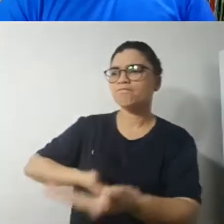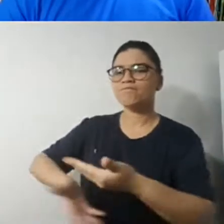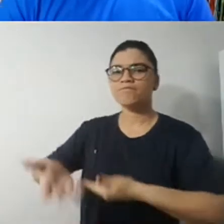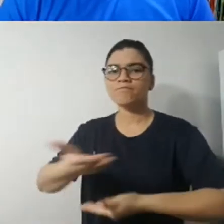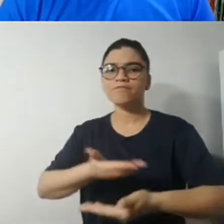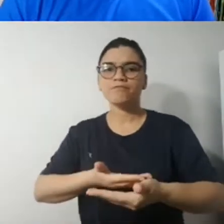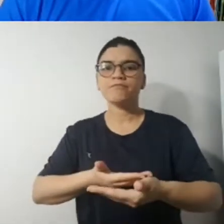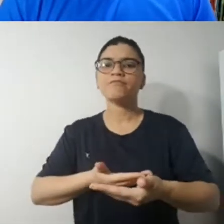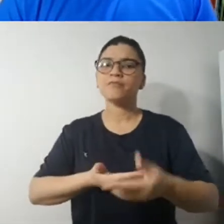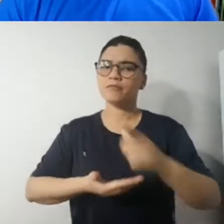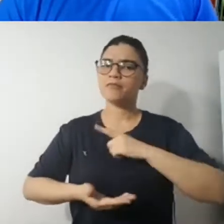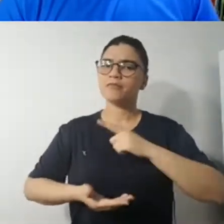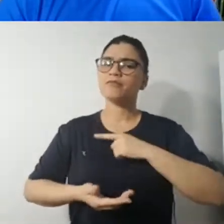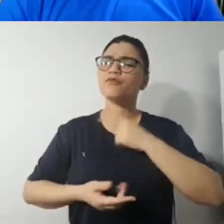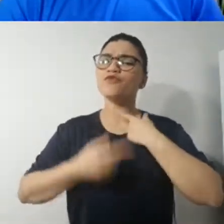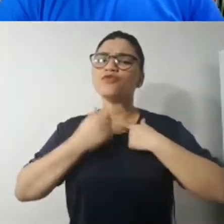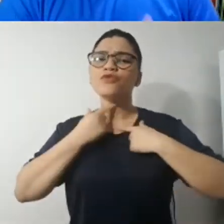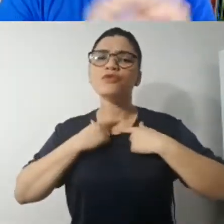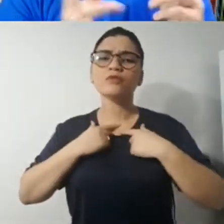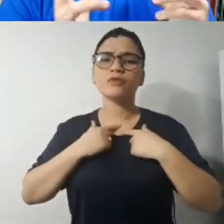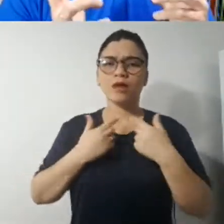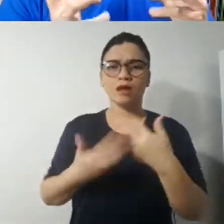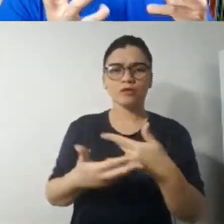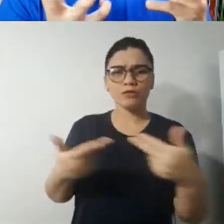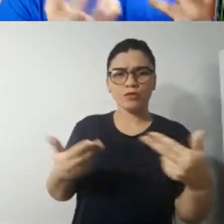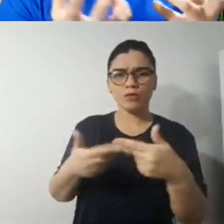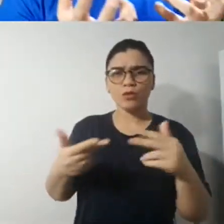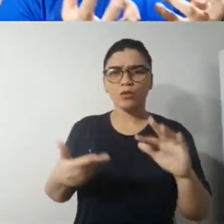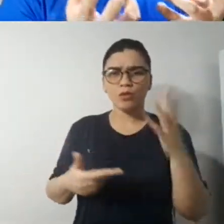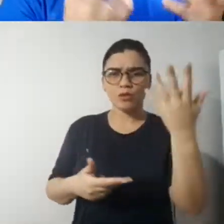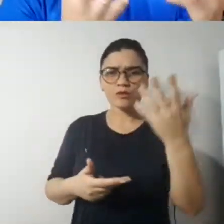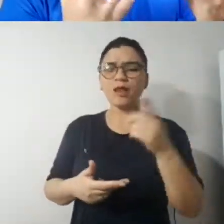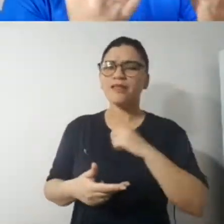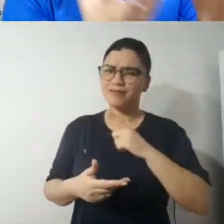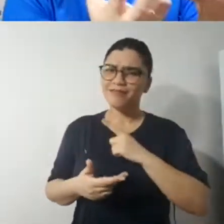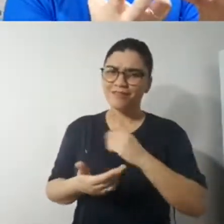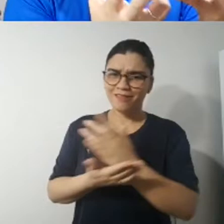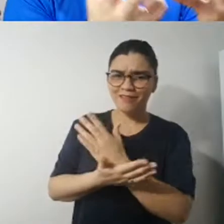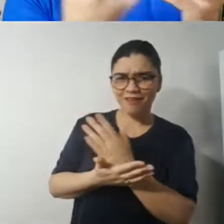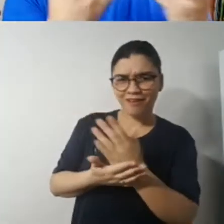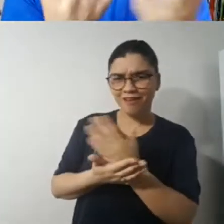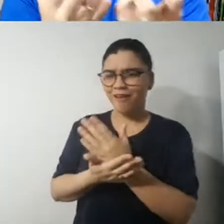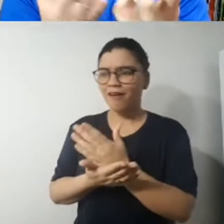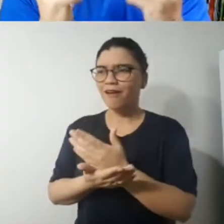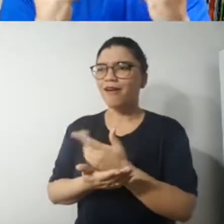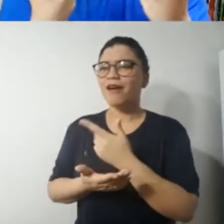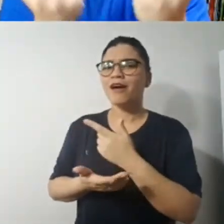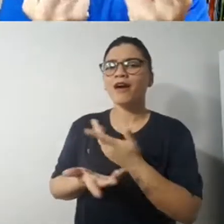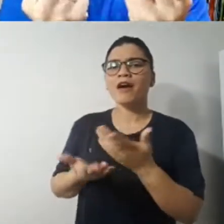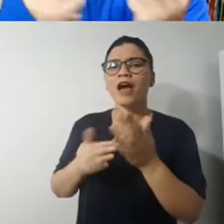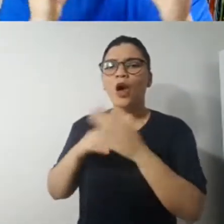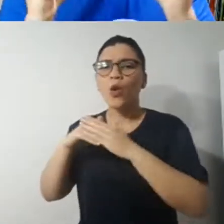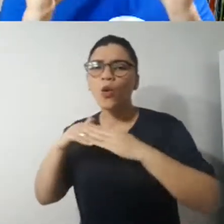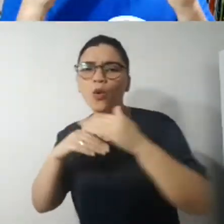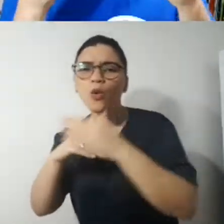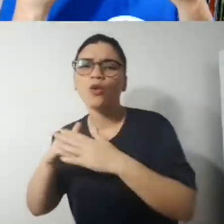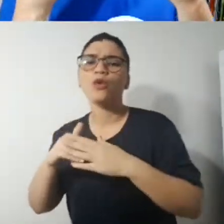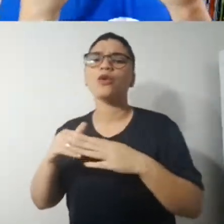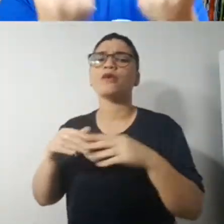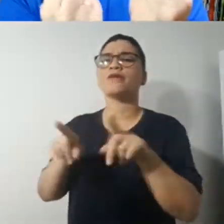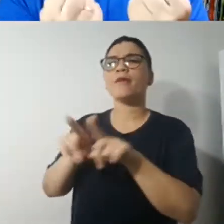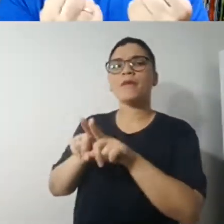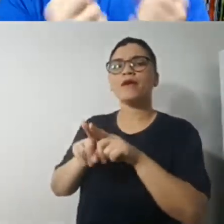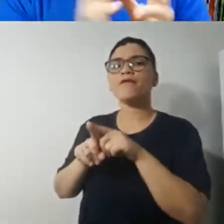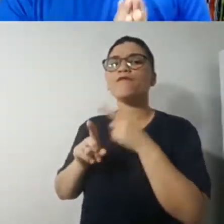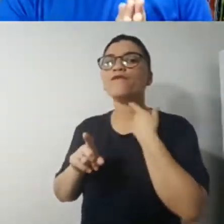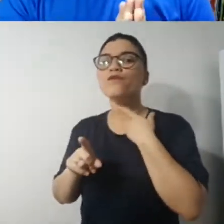possui. É aquilo que a gente chama de afeições, afetos, desejos, vontades,